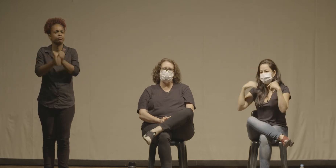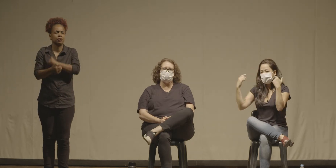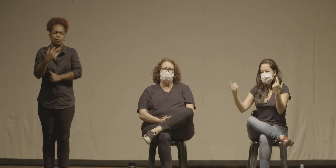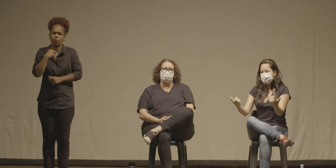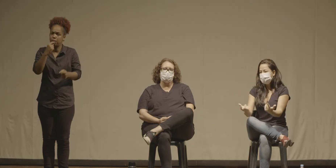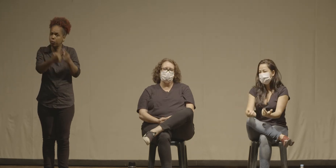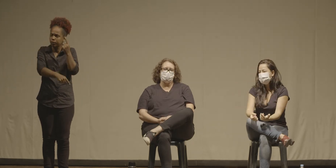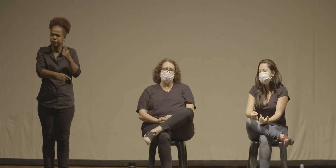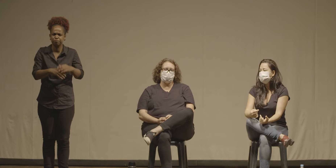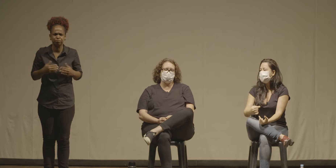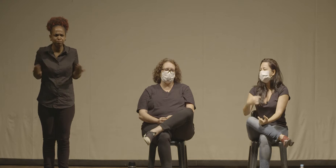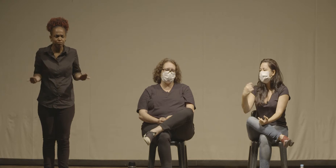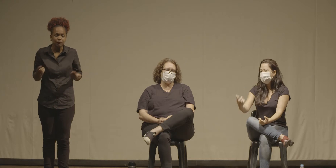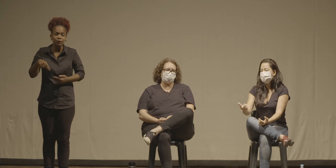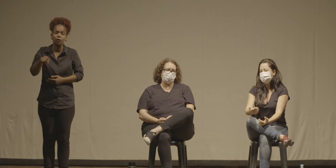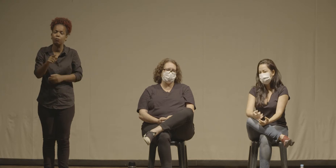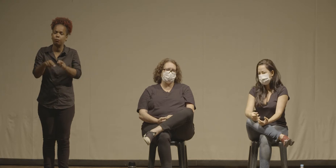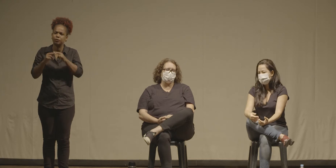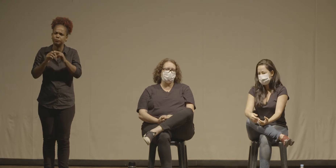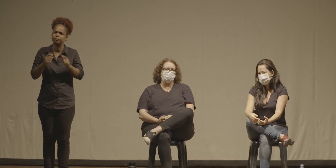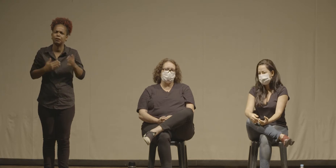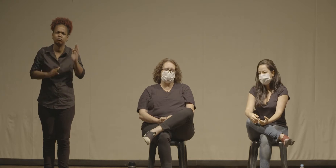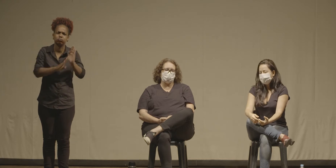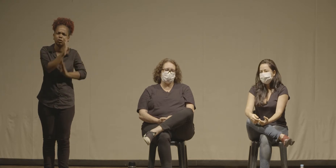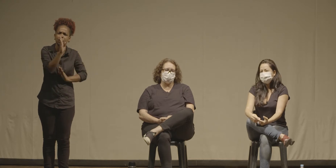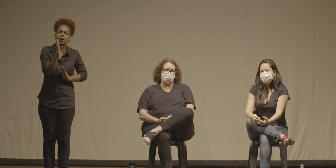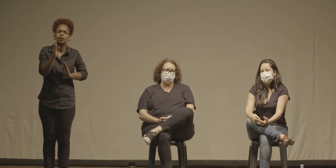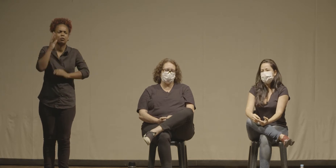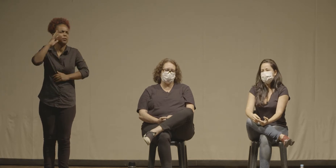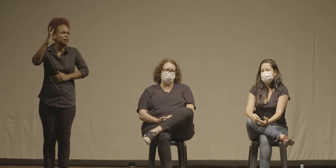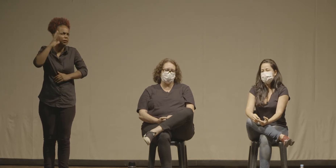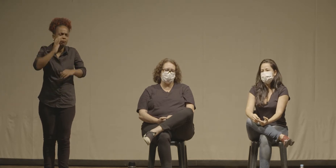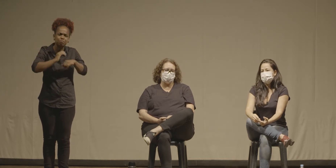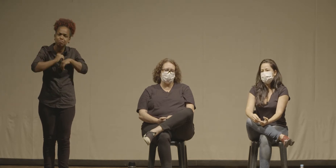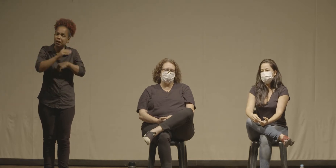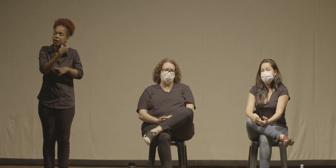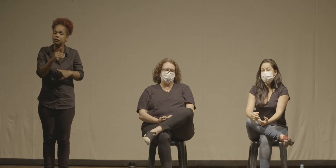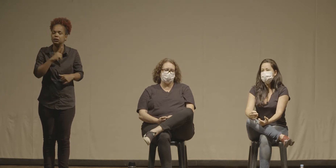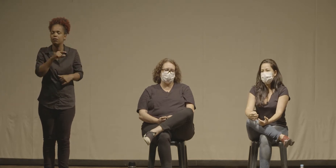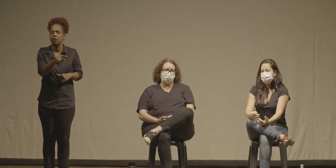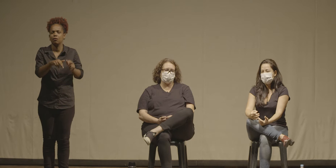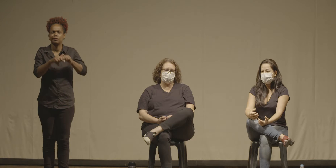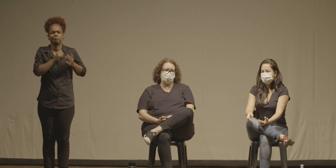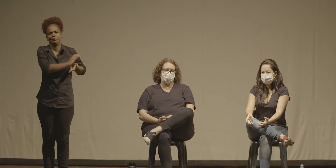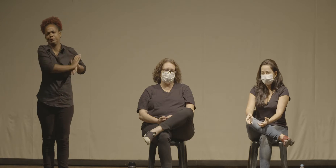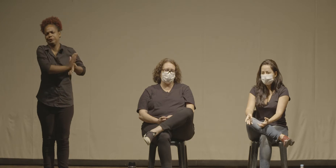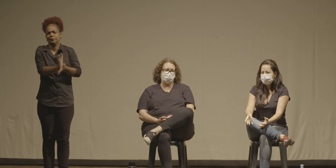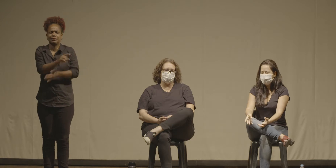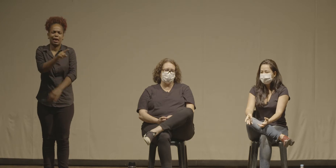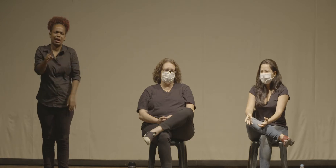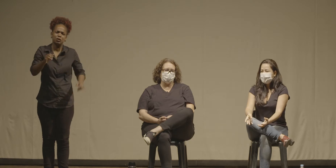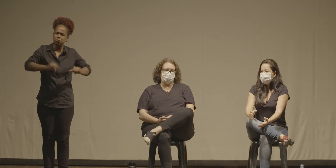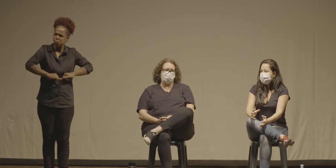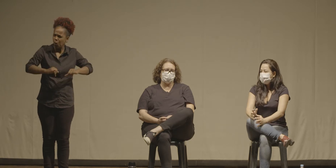uma transgressão que é muito além do que a gente imagina. Eu acho que assim, o preconceito que elas